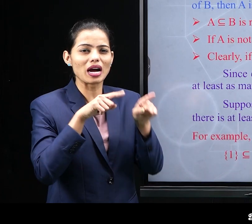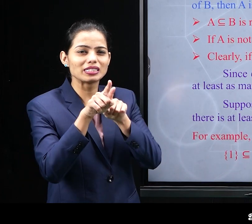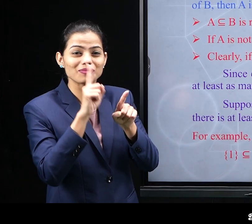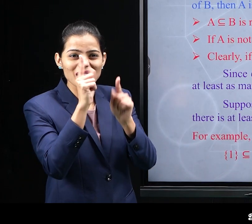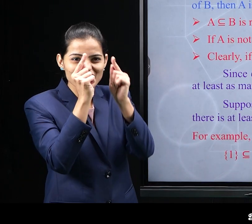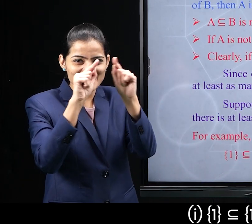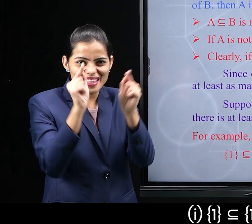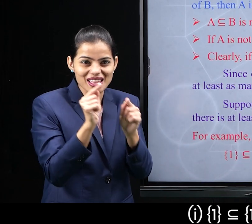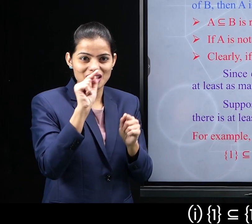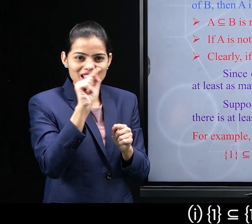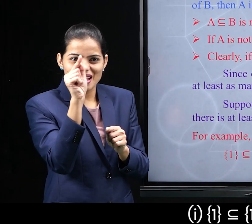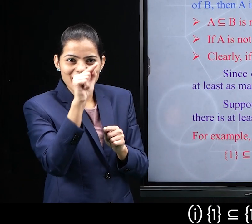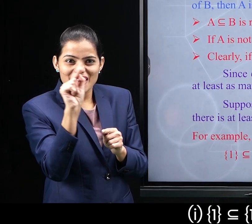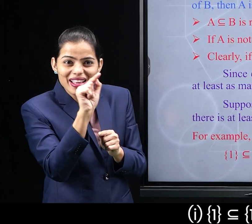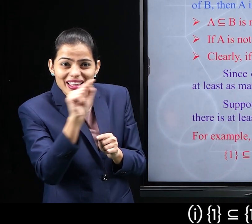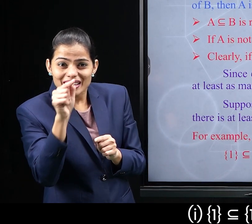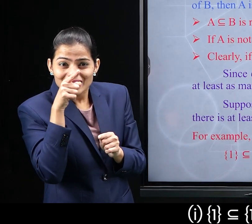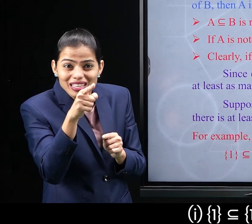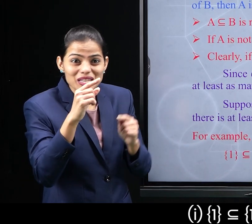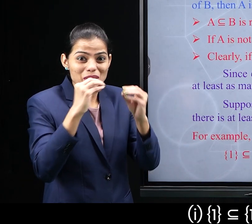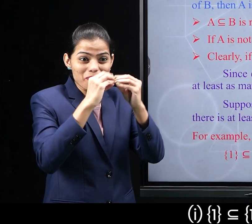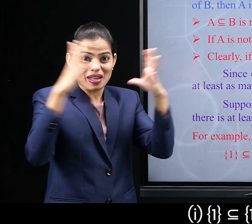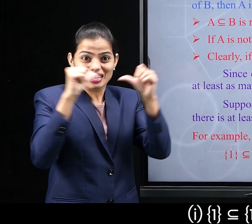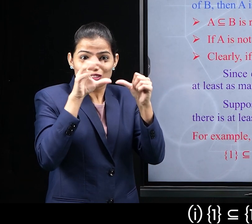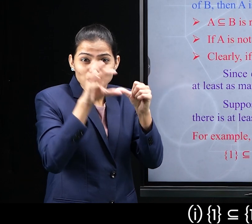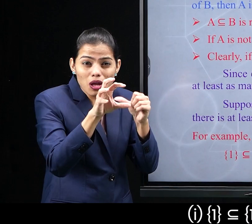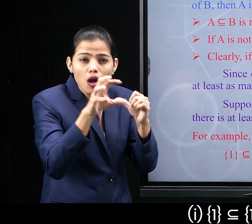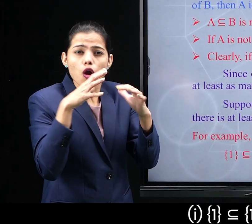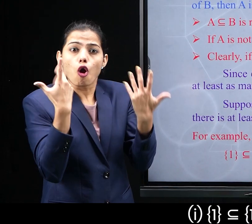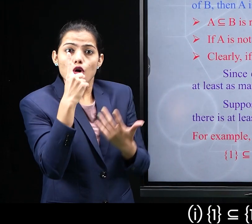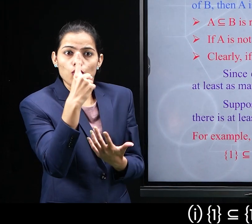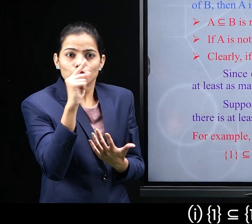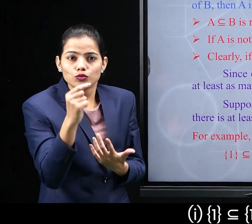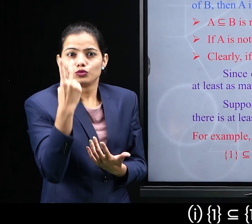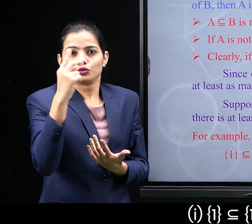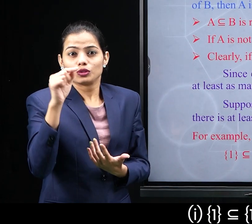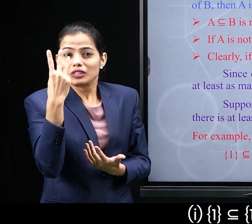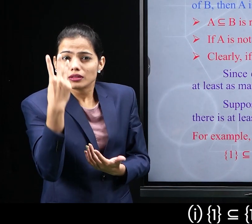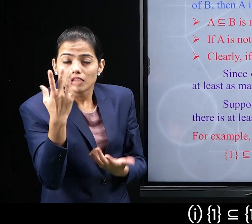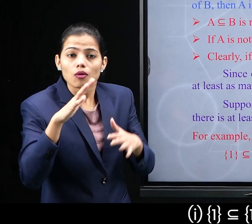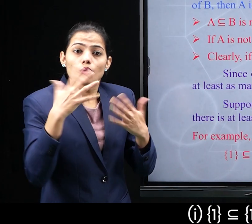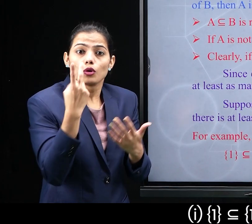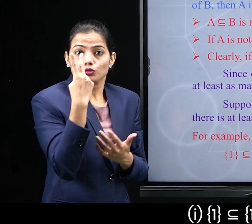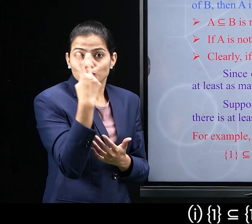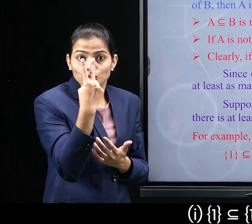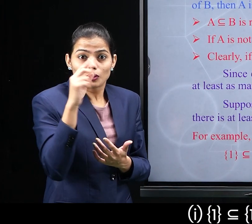உதாரணமாக, சுருள் அடைப்புக்குறிக்குள் 1 உட்கணம் சுருள் அடைப்புக்குறிக்குள் 1, 2,